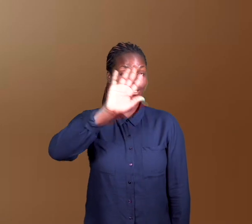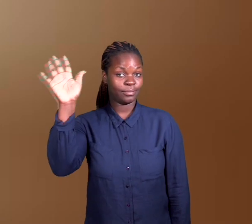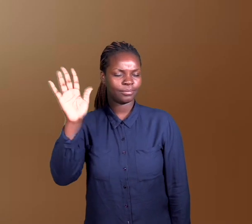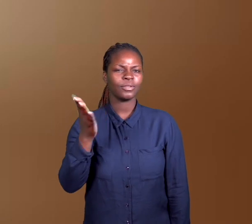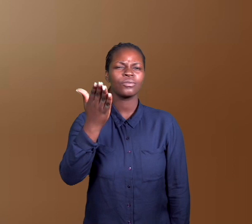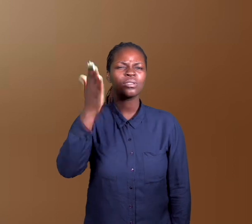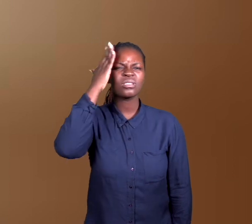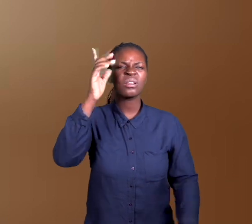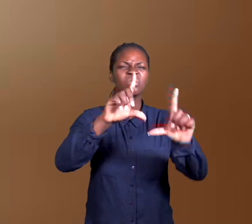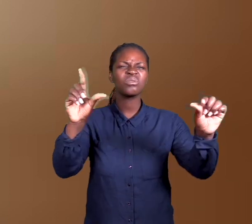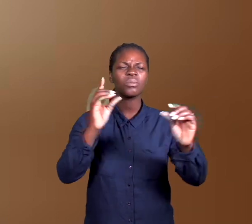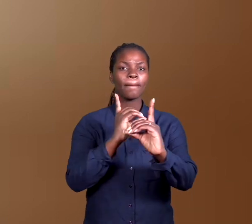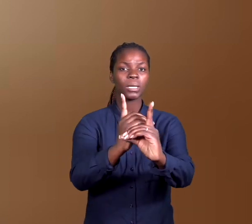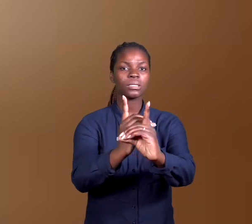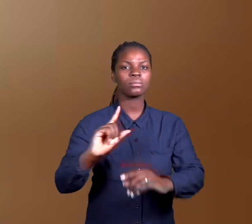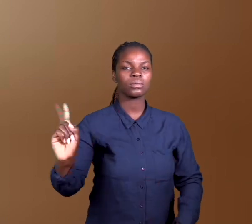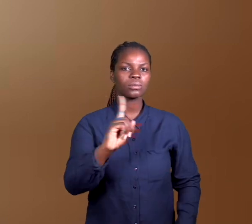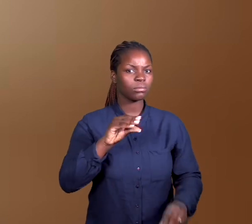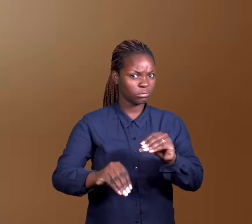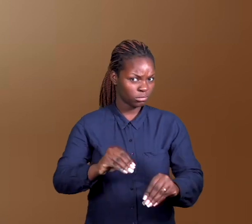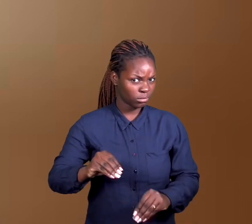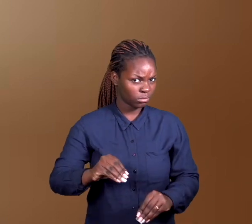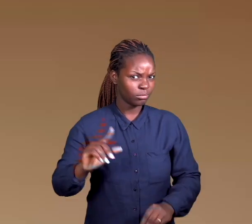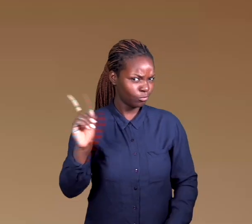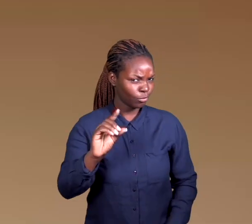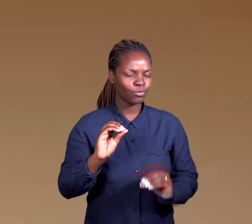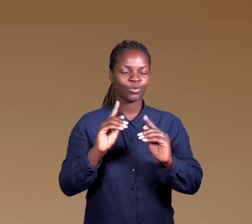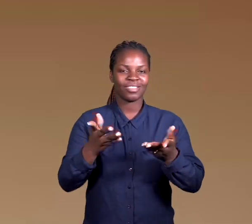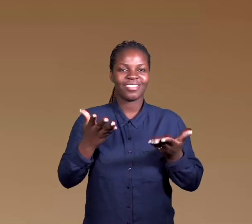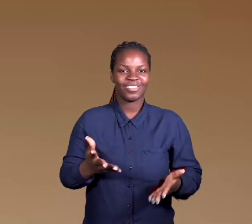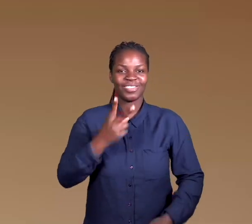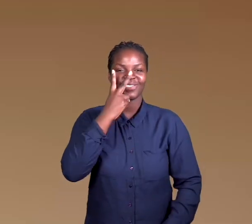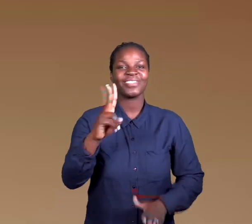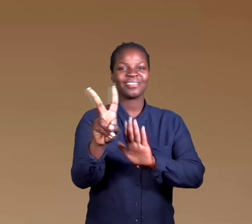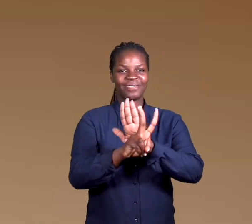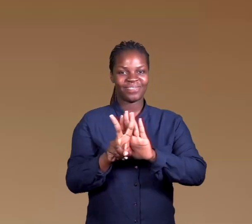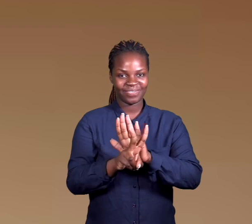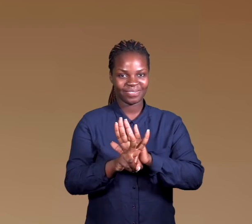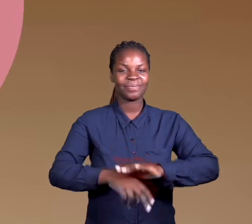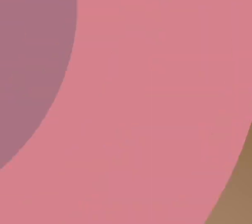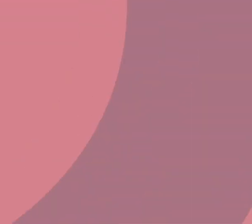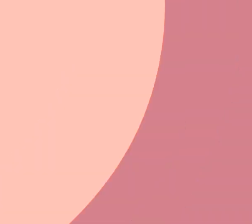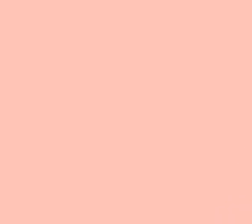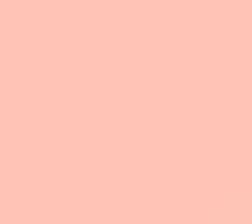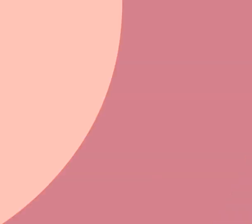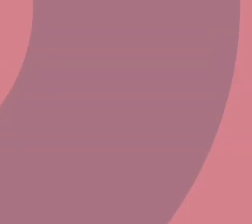Olá, sabe o que é abstenção eleitoral? Não? Então este vídeo é para si.